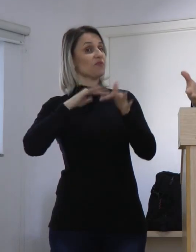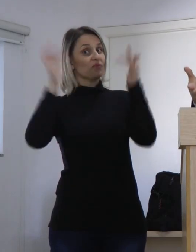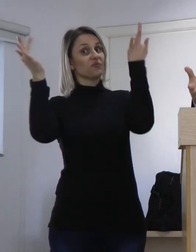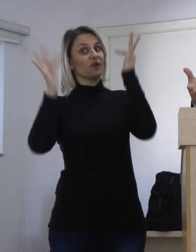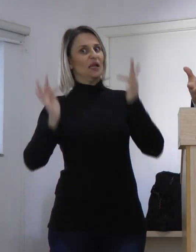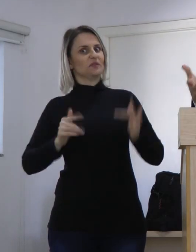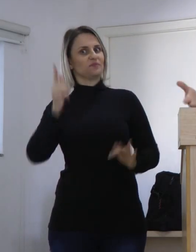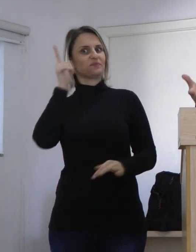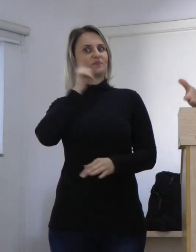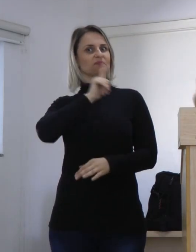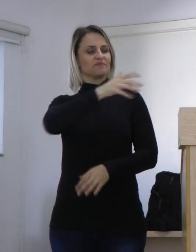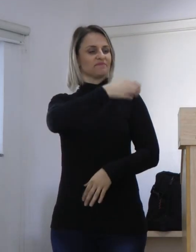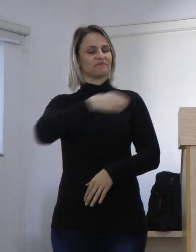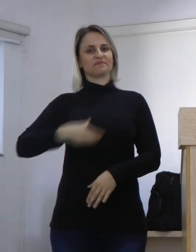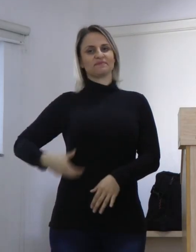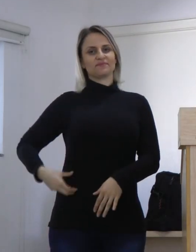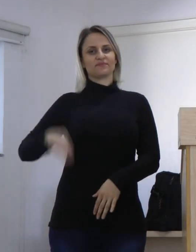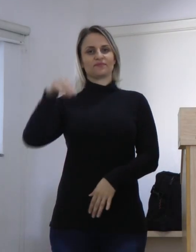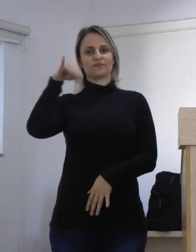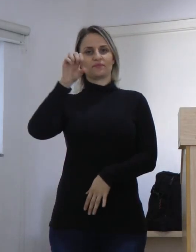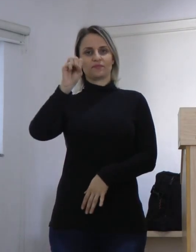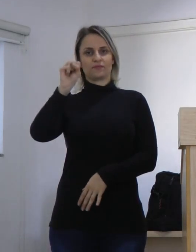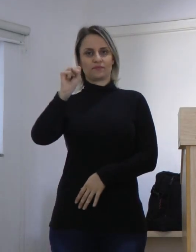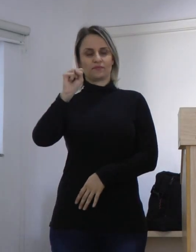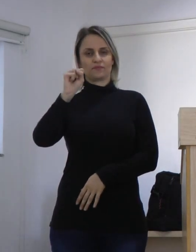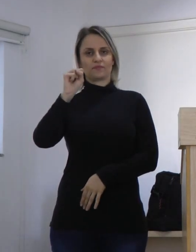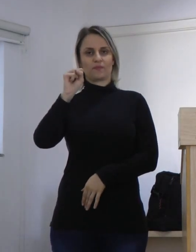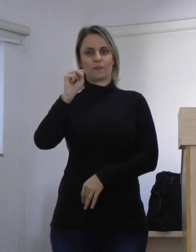o título de Miss Texas,